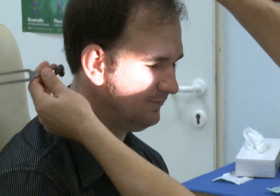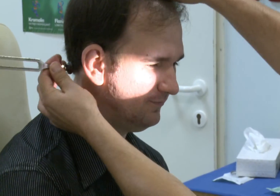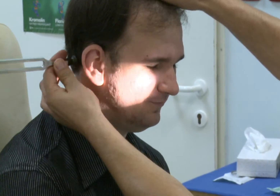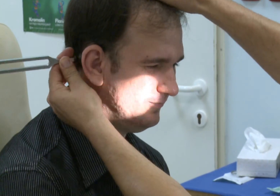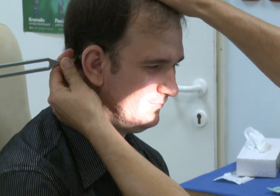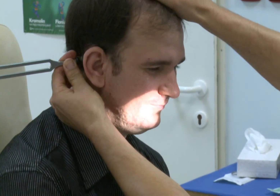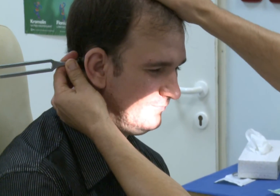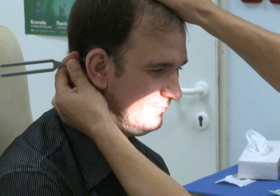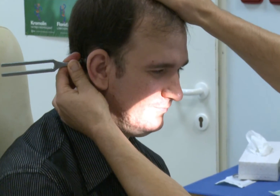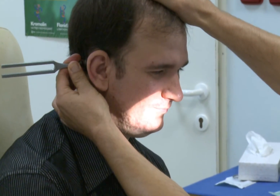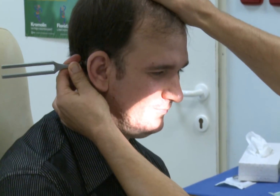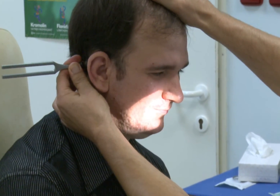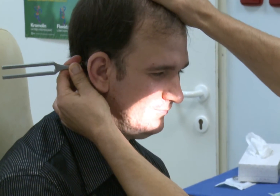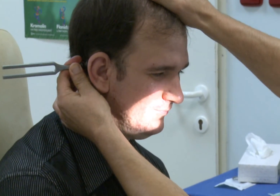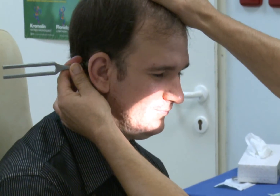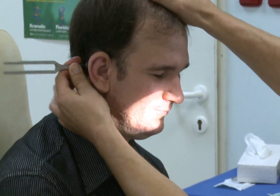Je boljše zadaj,